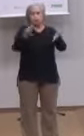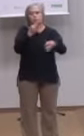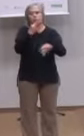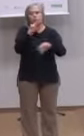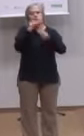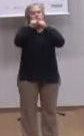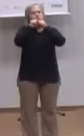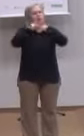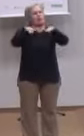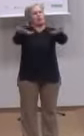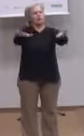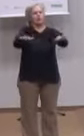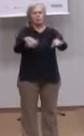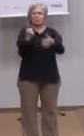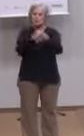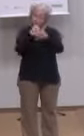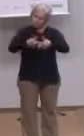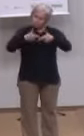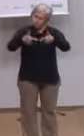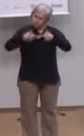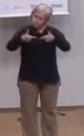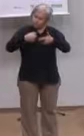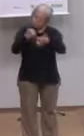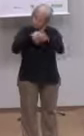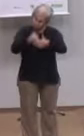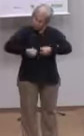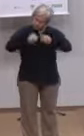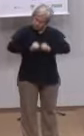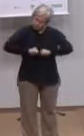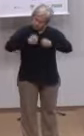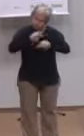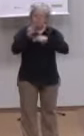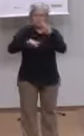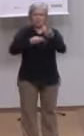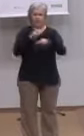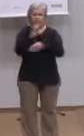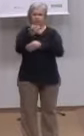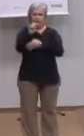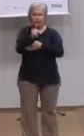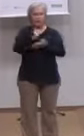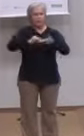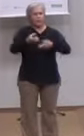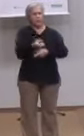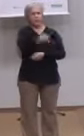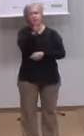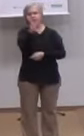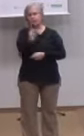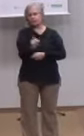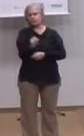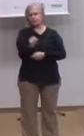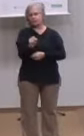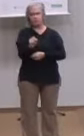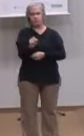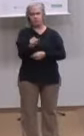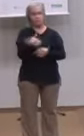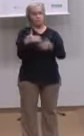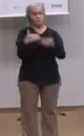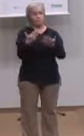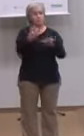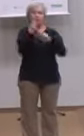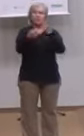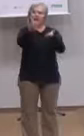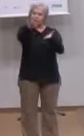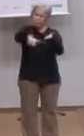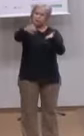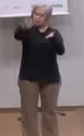A gente tem que ser incansável, incansável em falar de ela várias vezes. Lá vem você com aquela conversa de ela, vão falar